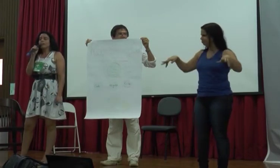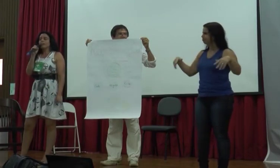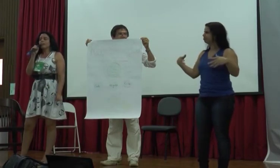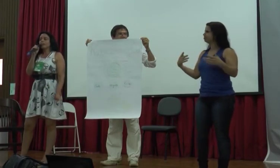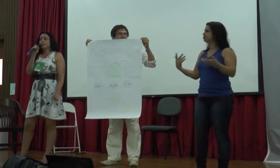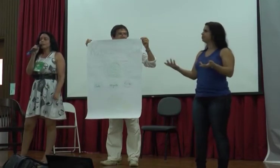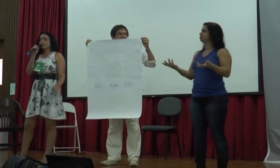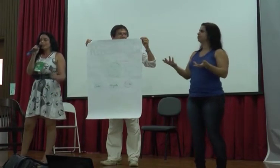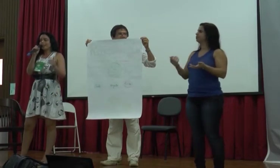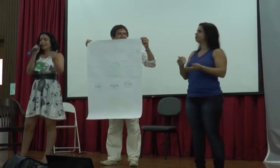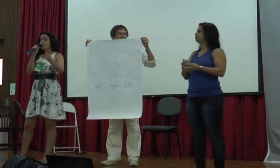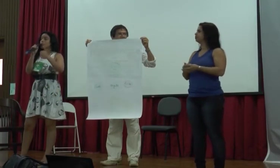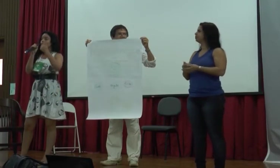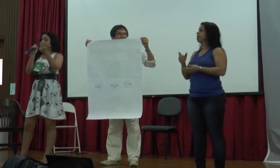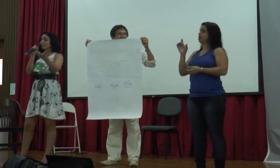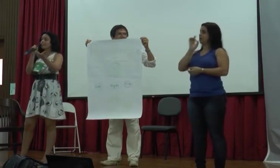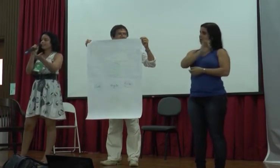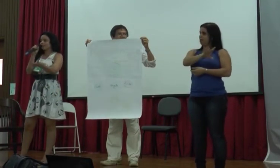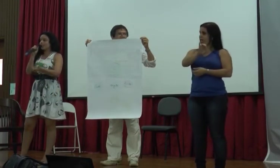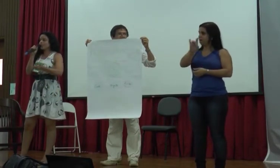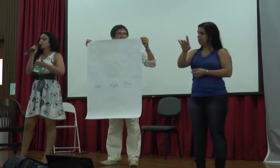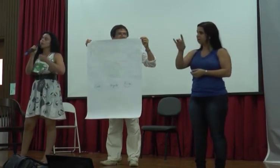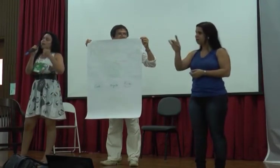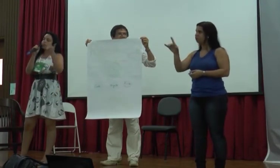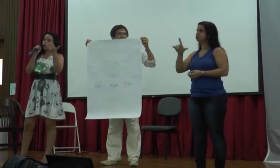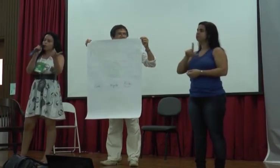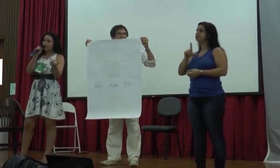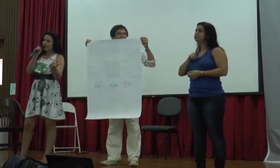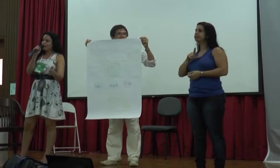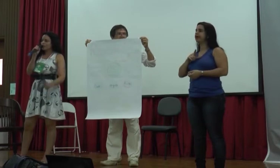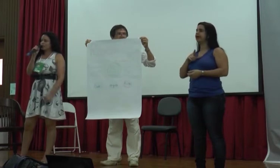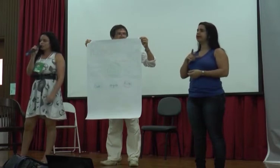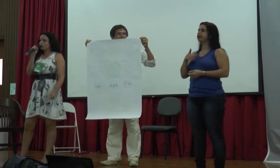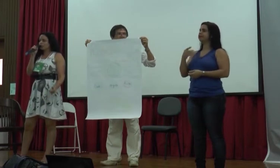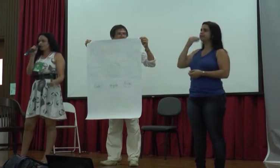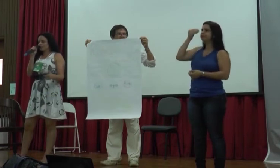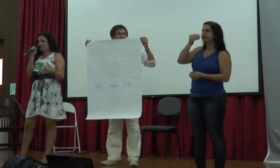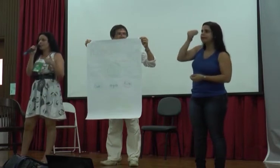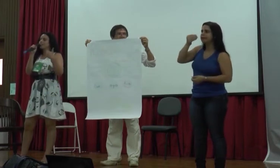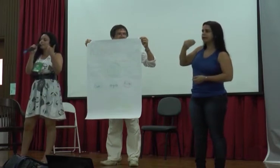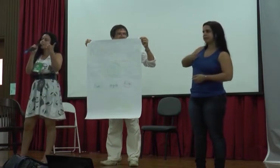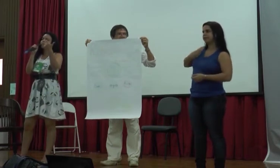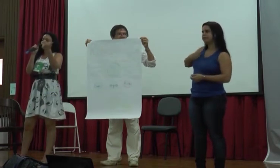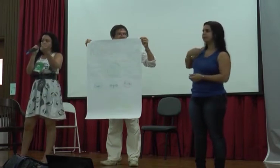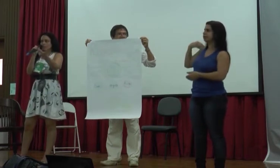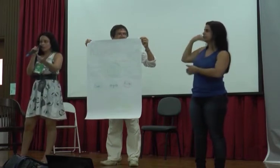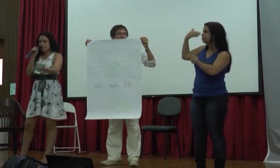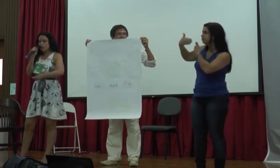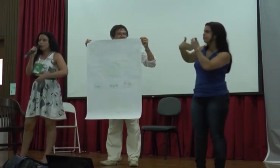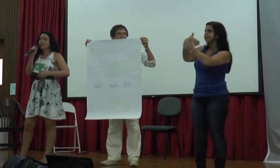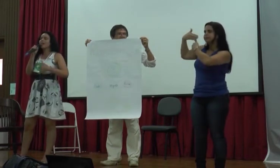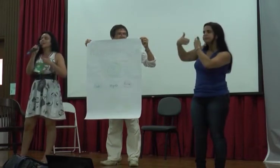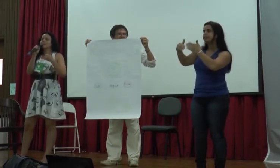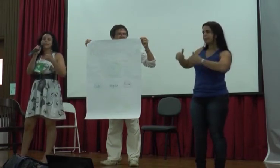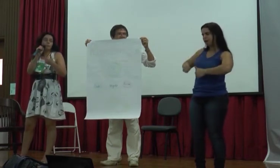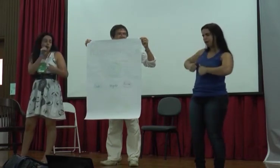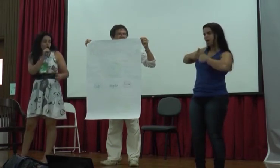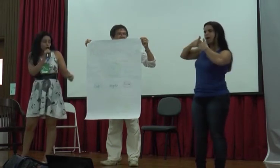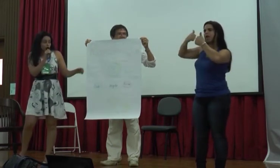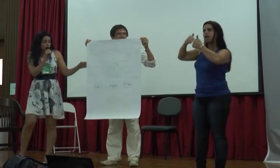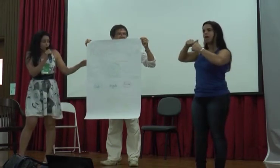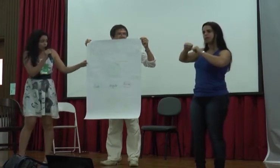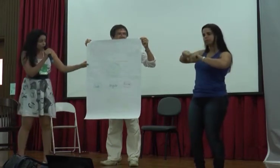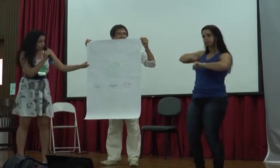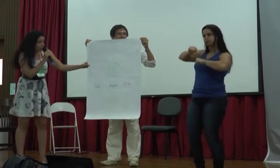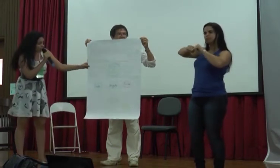Então, cada um vem trazendo a sua bagagem, do que você tem que se melhorar, né?